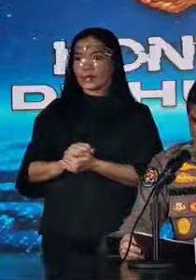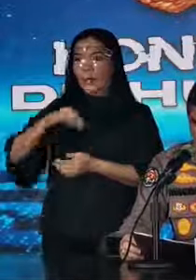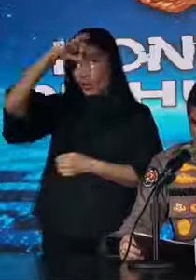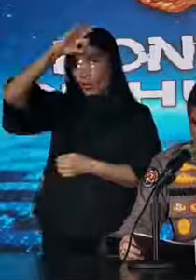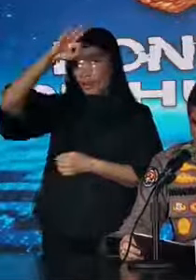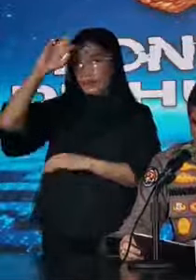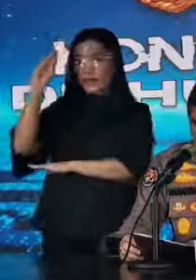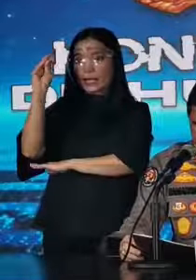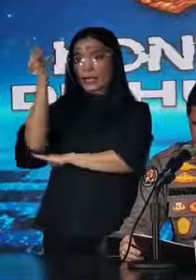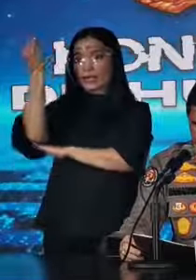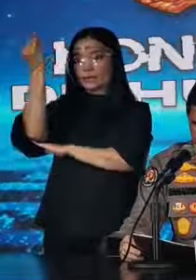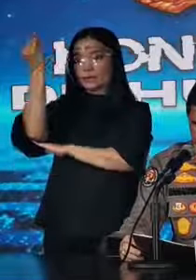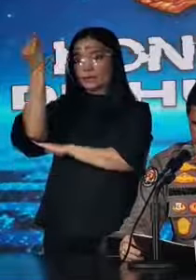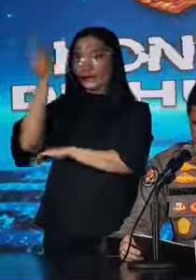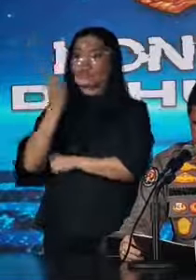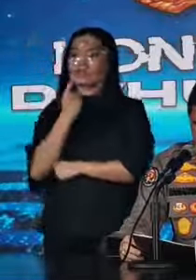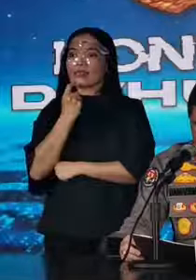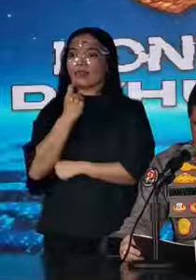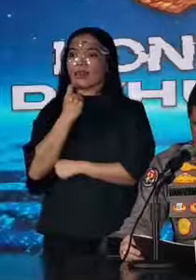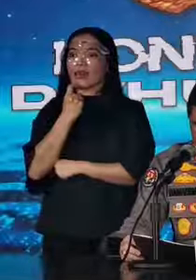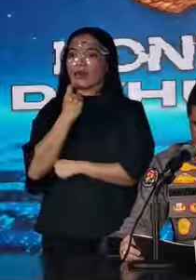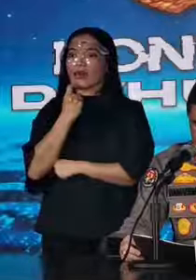Jaya tentang